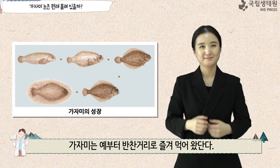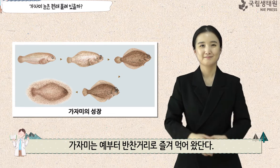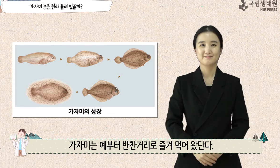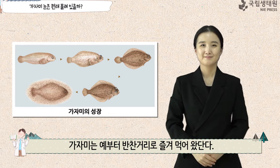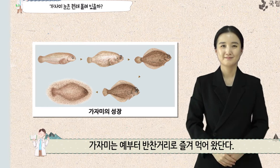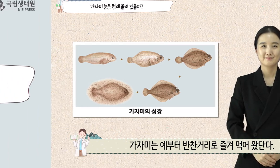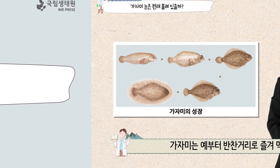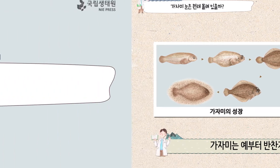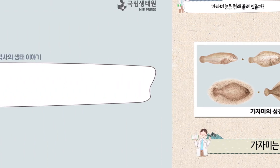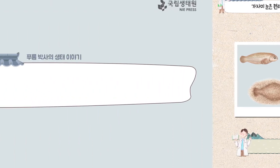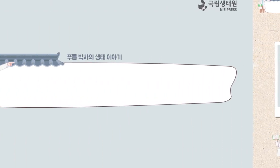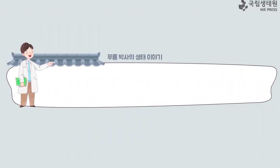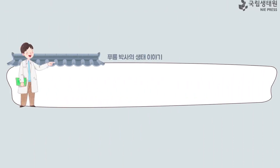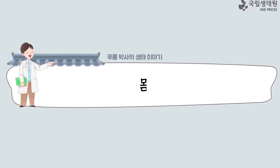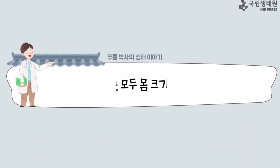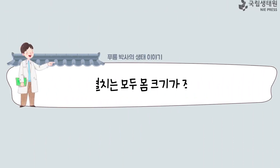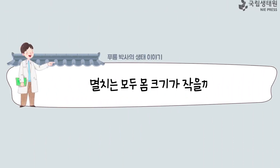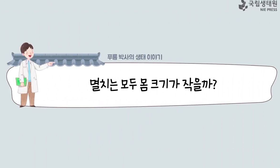먹어 왔단다.